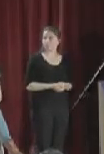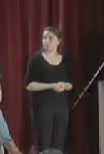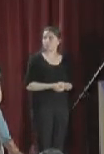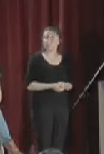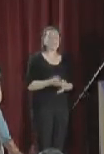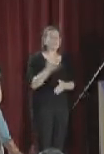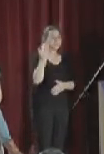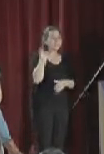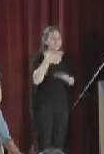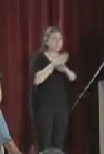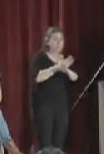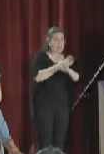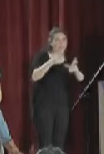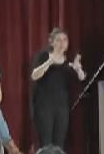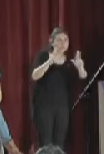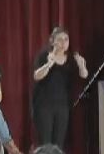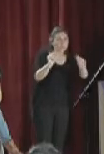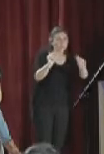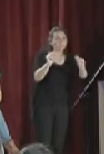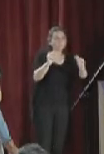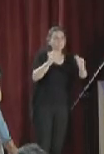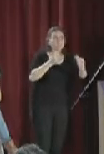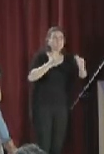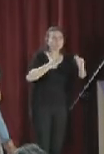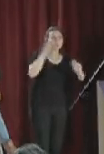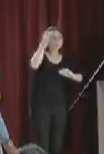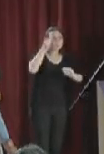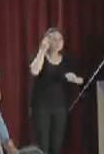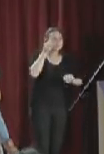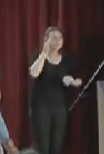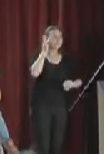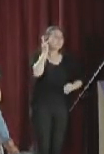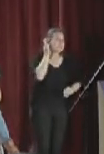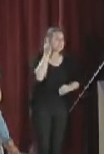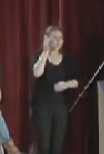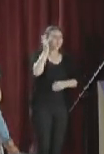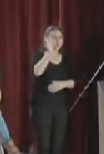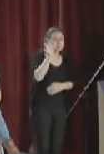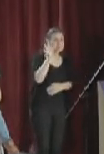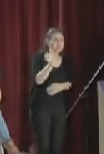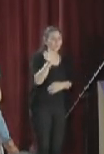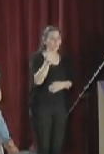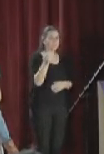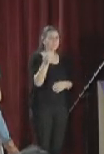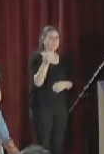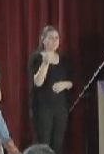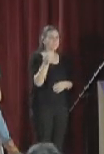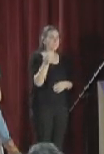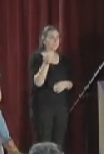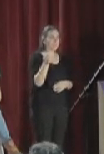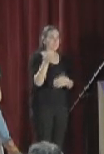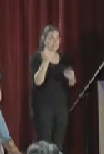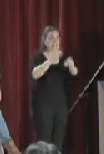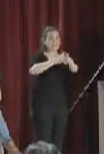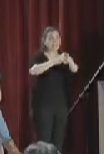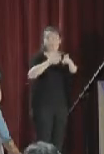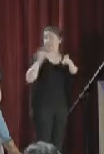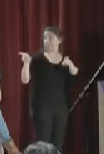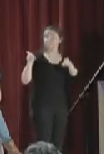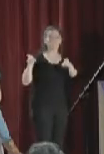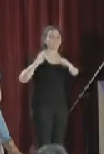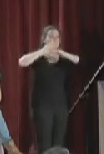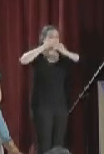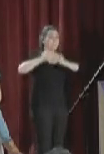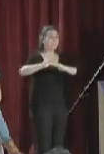E xa para rematar, creo que é o momento de facelo en feminino, en positivo, que é o que caracteriza a esta marea,